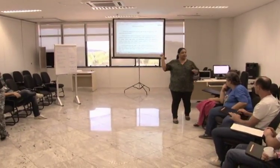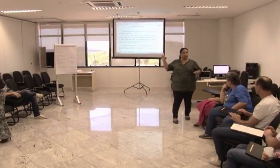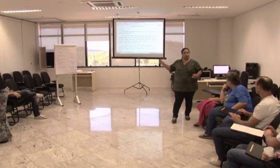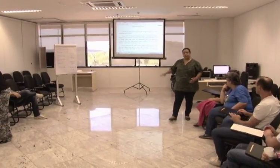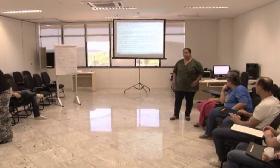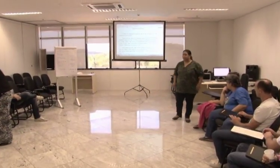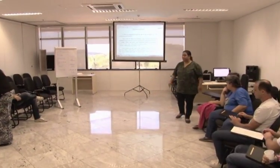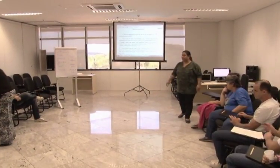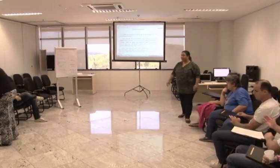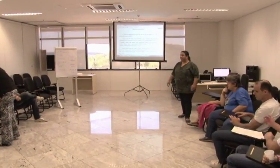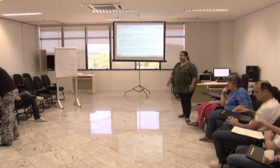estrofe.